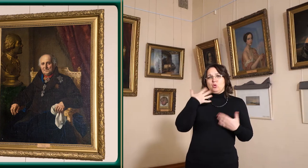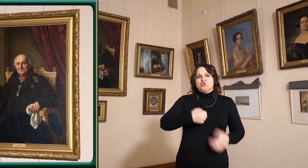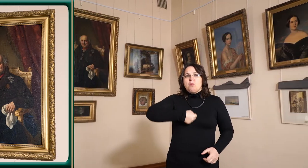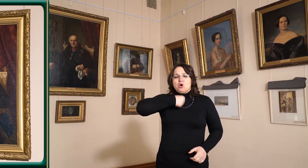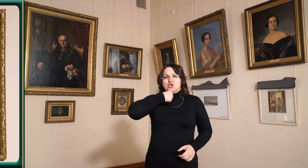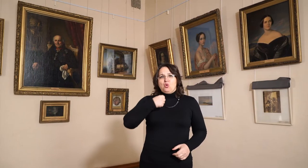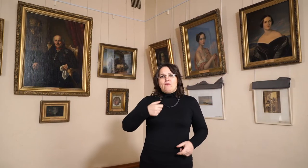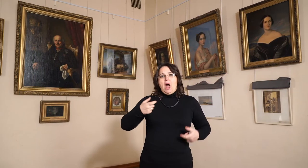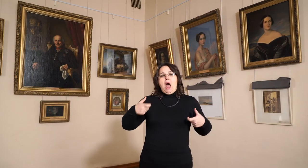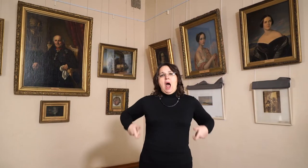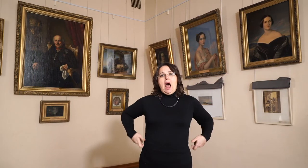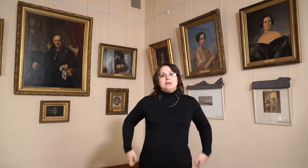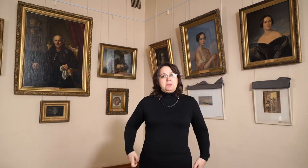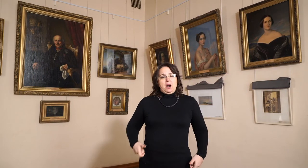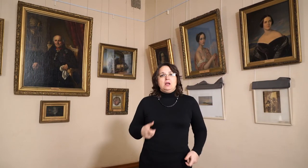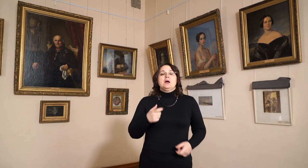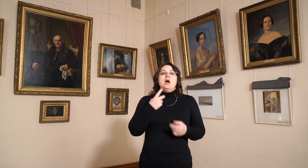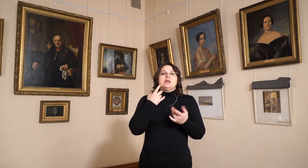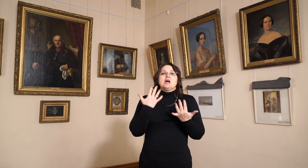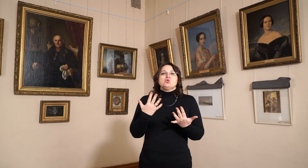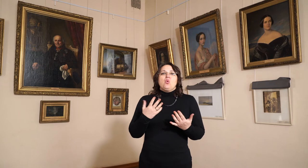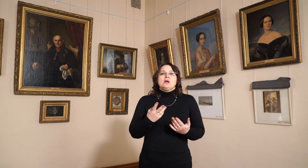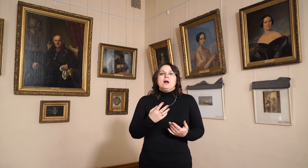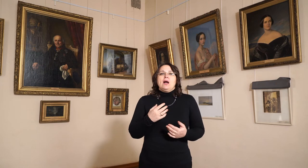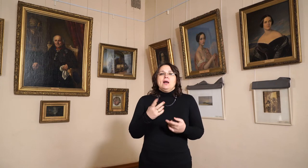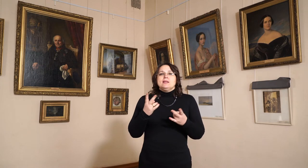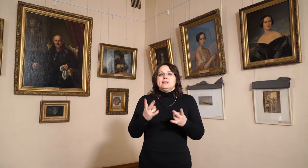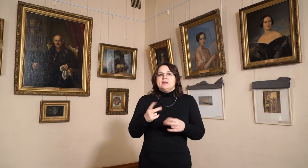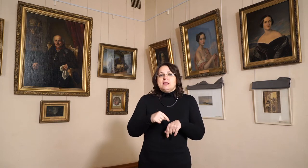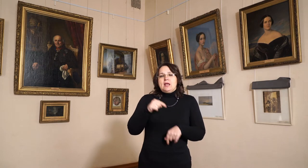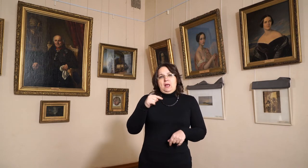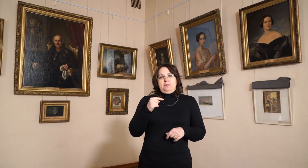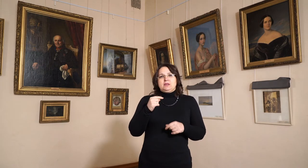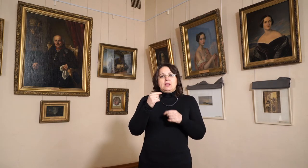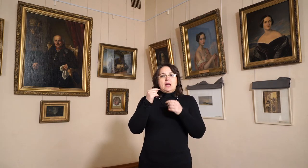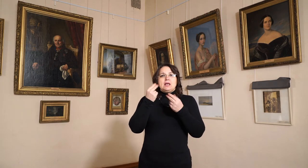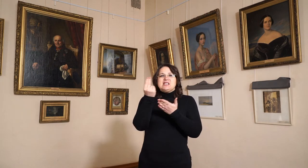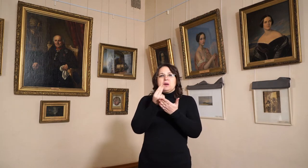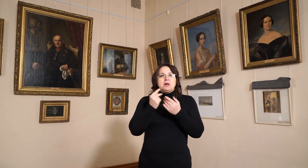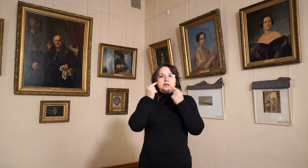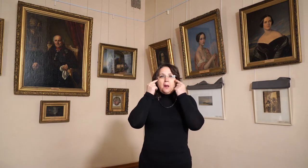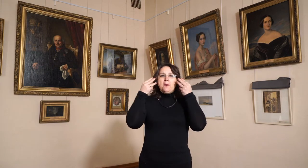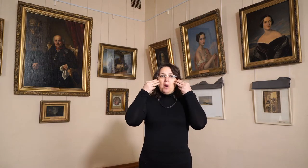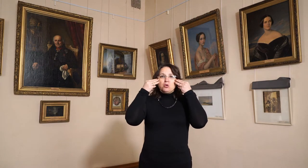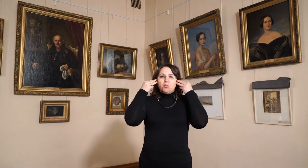адмирала. Насколько трепетно художник изображает паутинку морщин на похожем на печеное яблочко